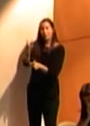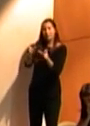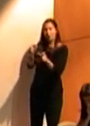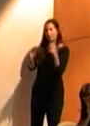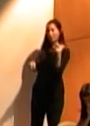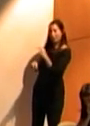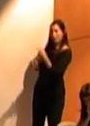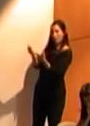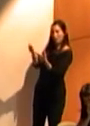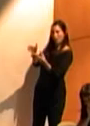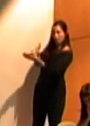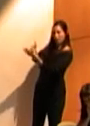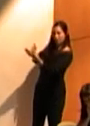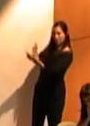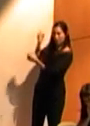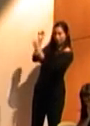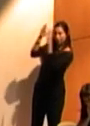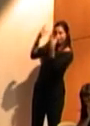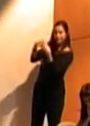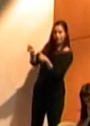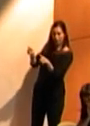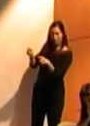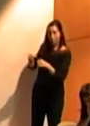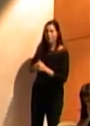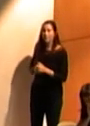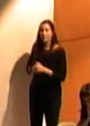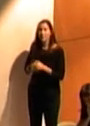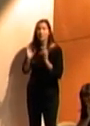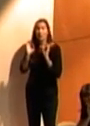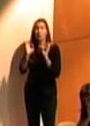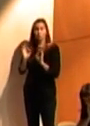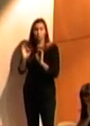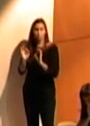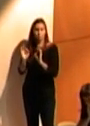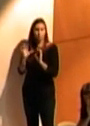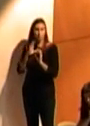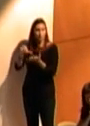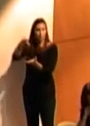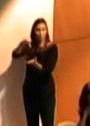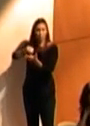accueilli à certains ateliers le centre des jeunes